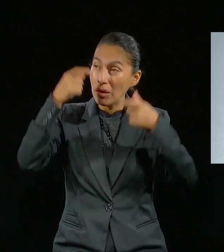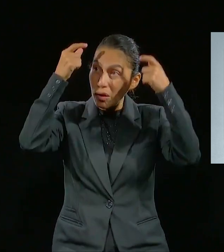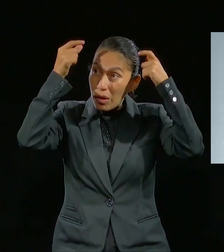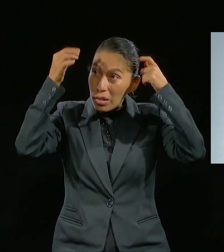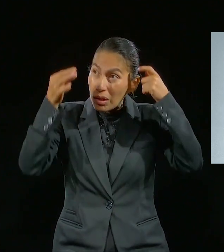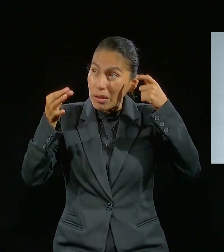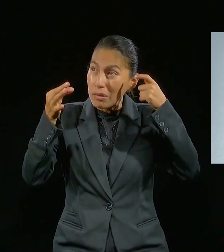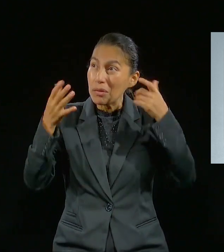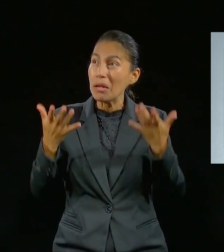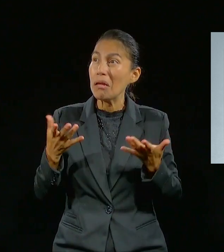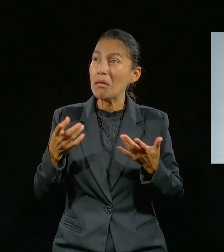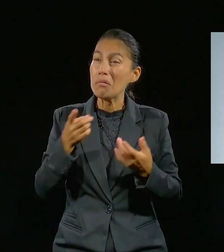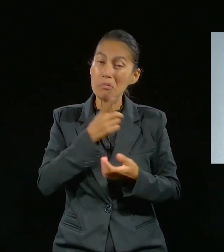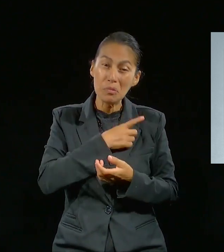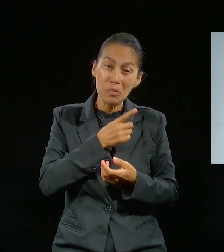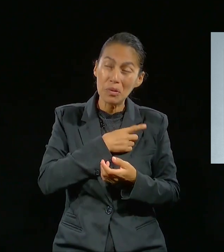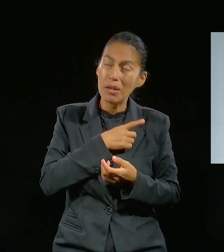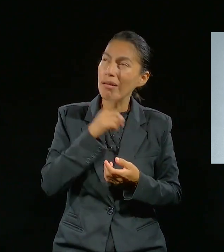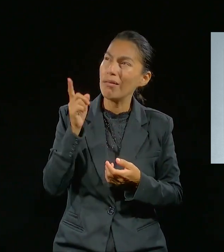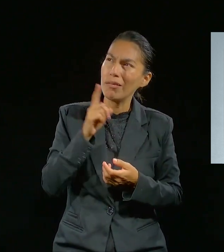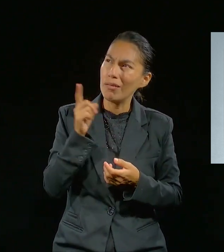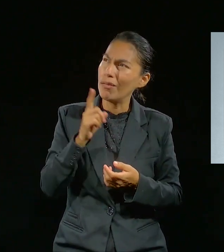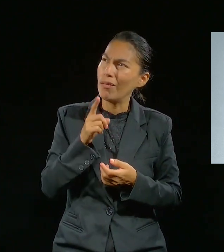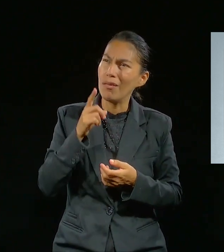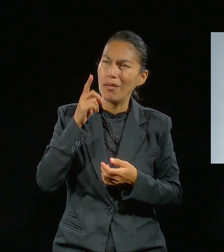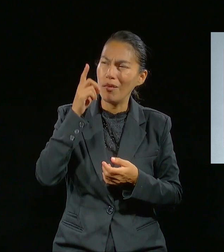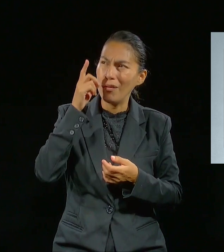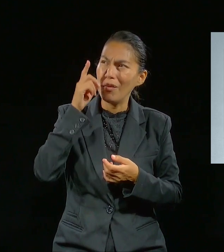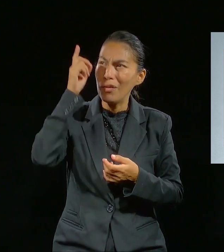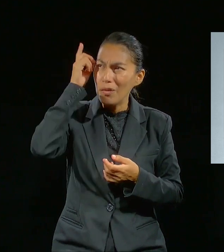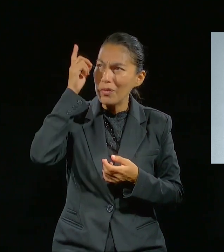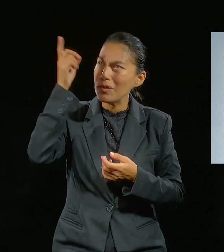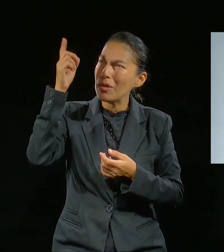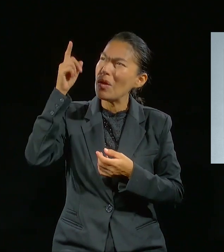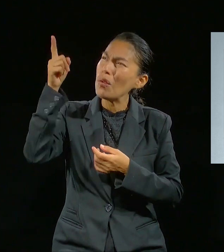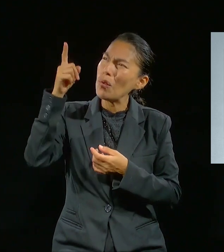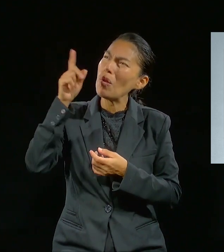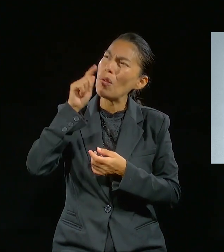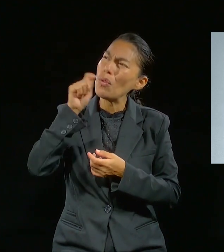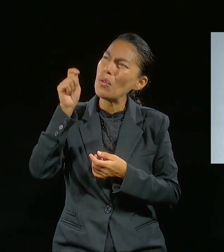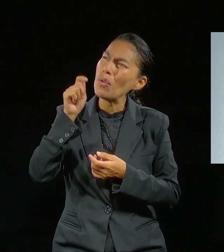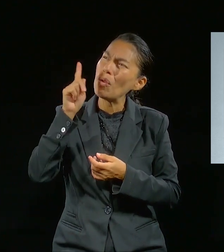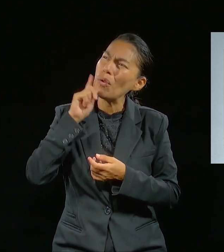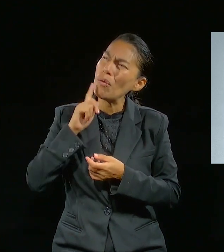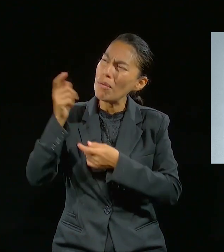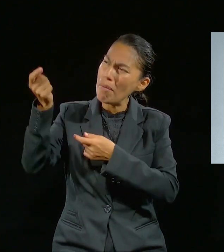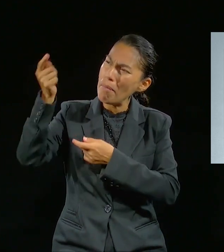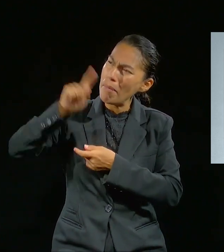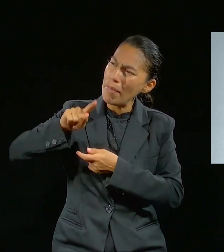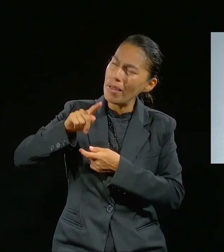tú vas a mandar una buena joven. Y las oraciones, Dios las contesta.